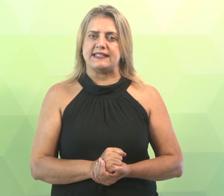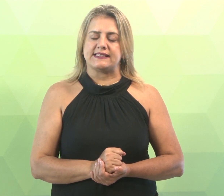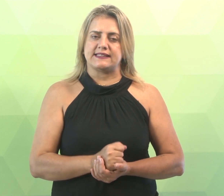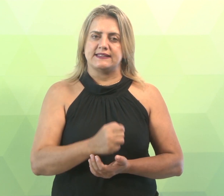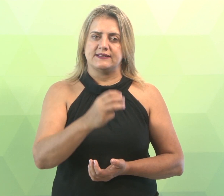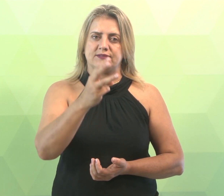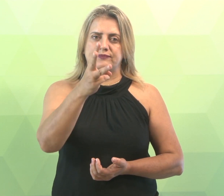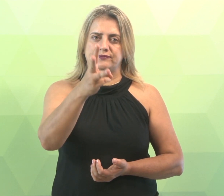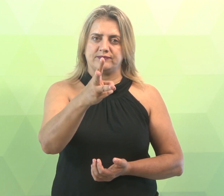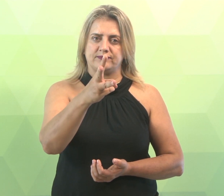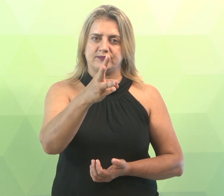33.